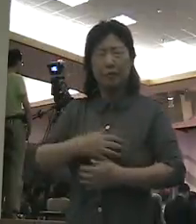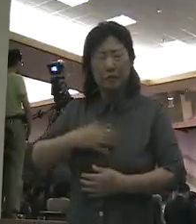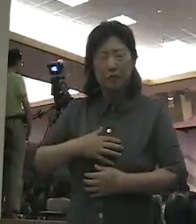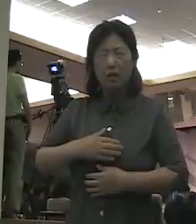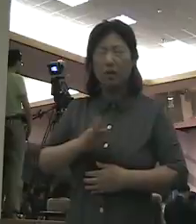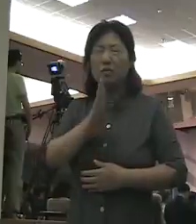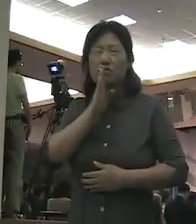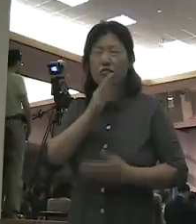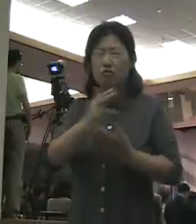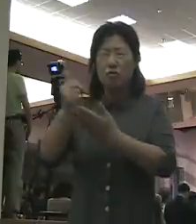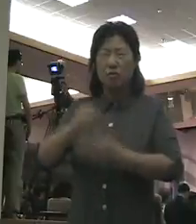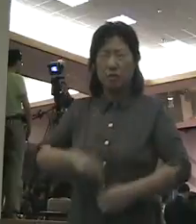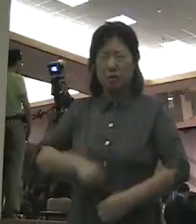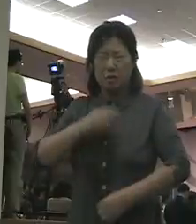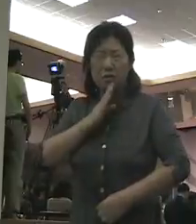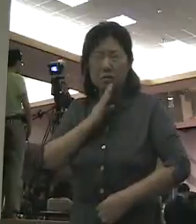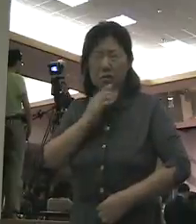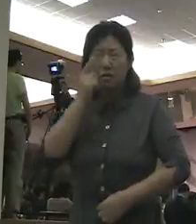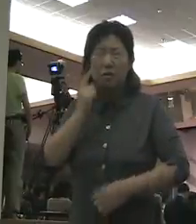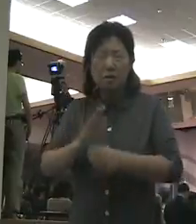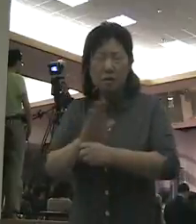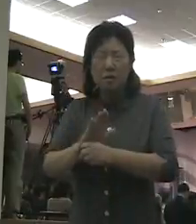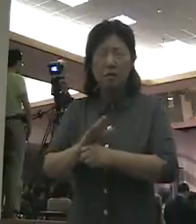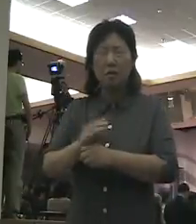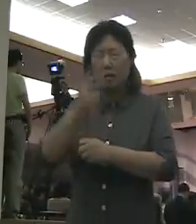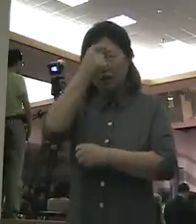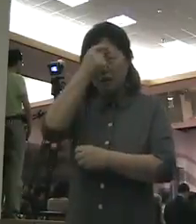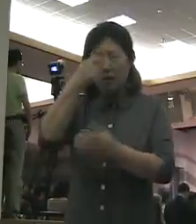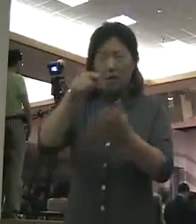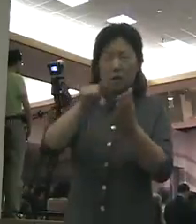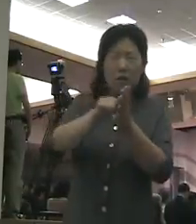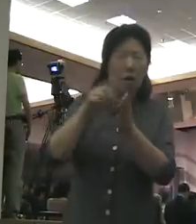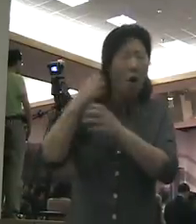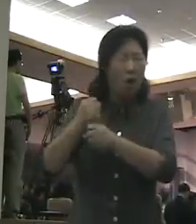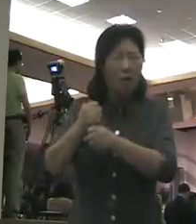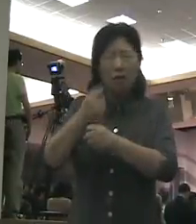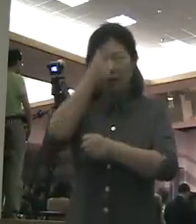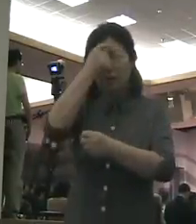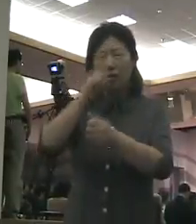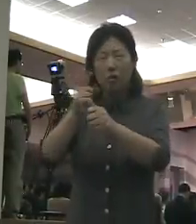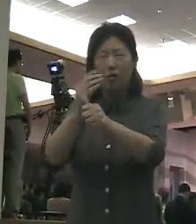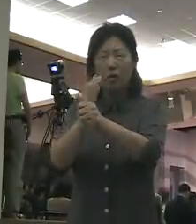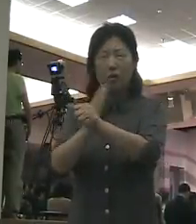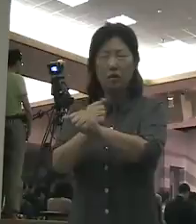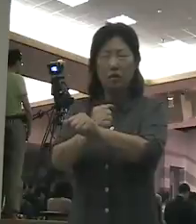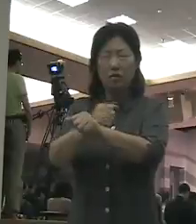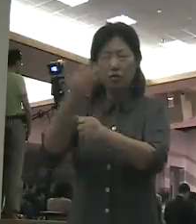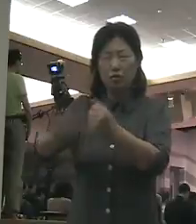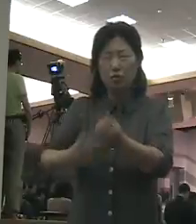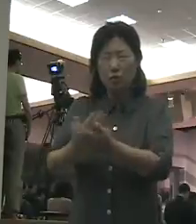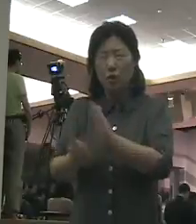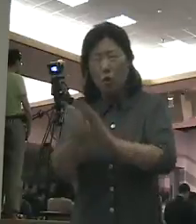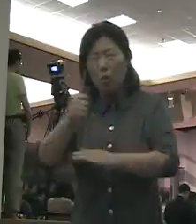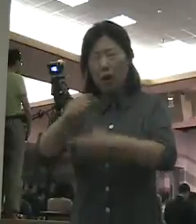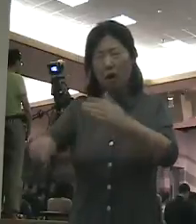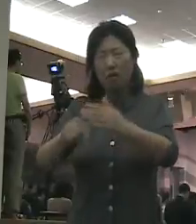신실하심과 인자하심에 의지하여 기도하게 하여 주시옵소서. 어떠한 어려움에도 흔들리지 않게 하시고 소망 가운데 굳건한 믿음으로 살아갈 수